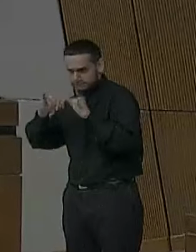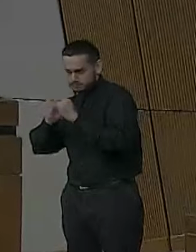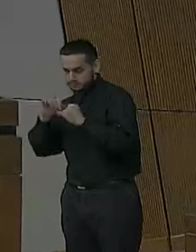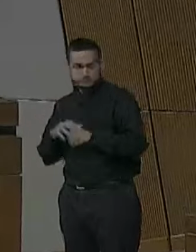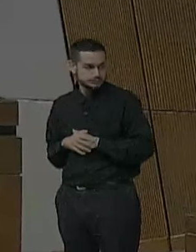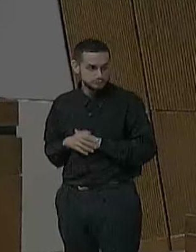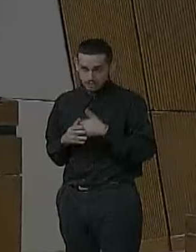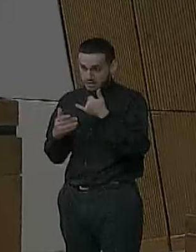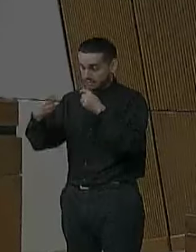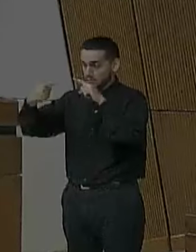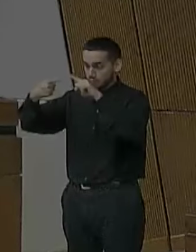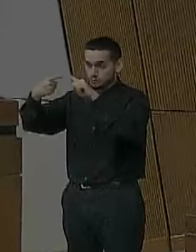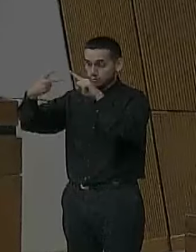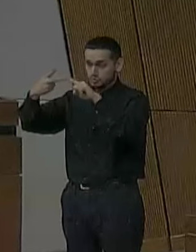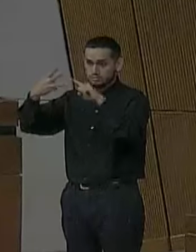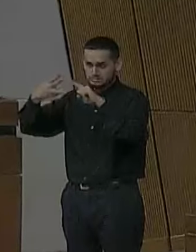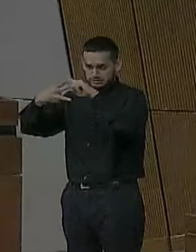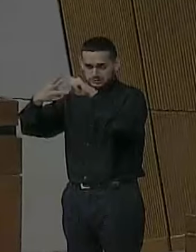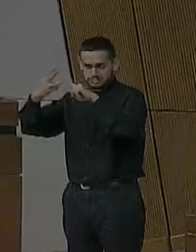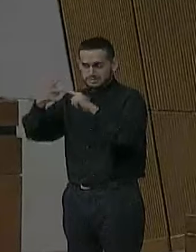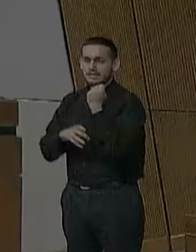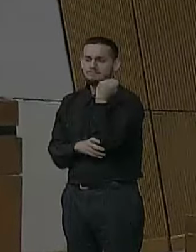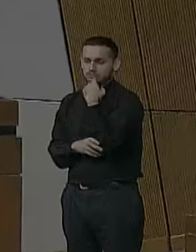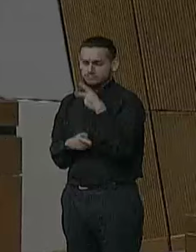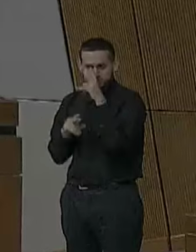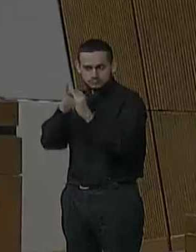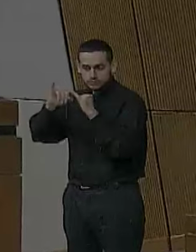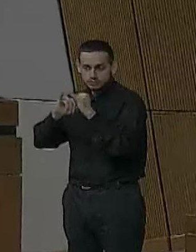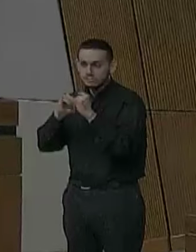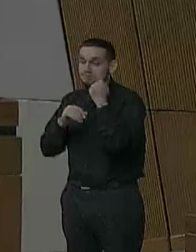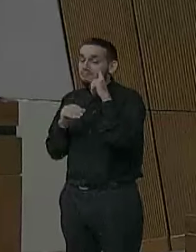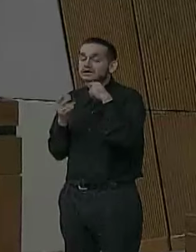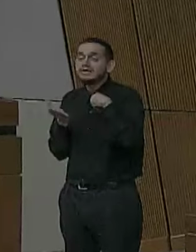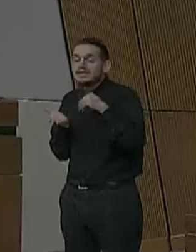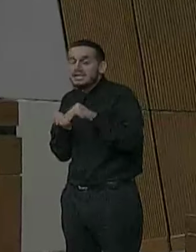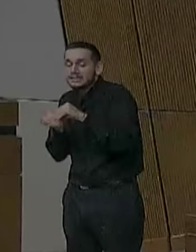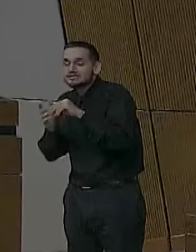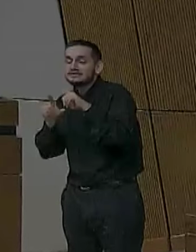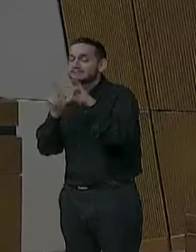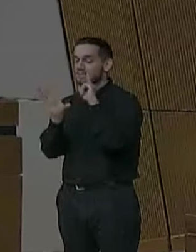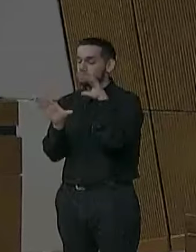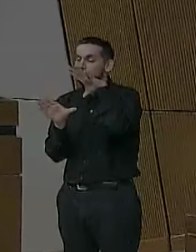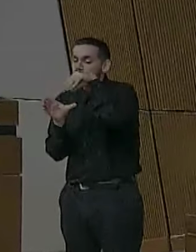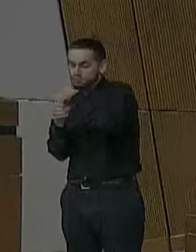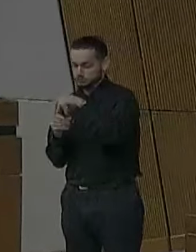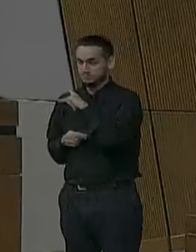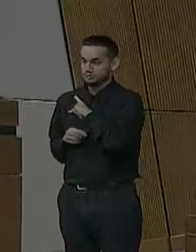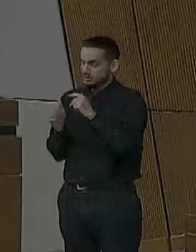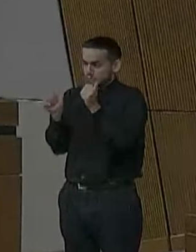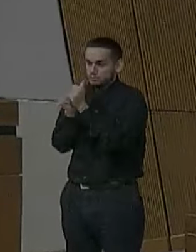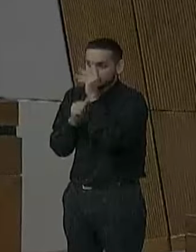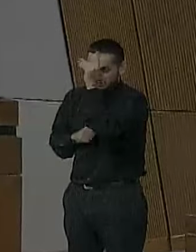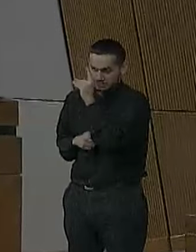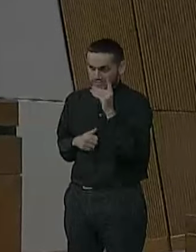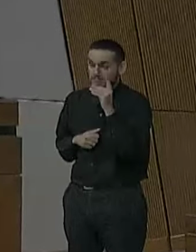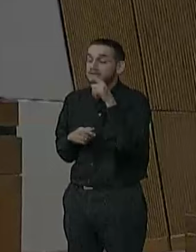en tres fundamentaciones importantes para la aplicación de la inclusión de personas con discapacidad